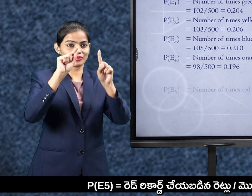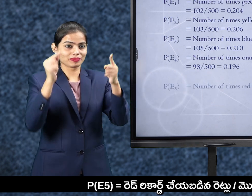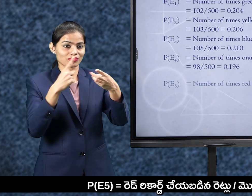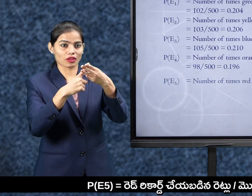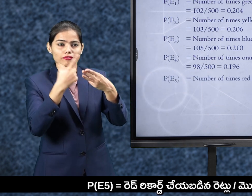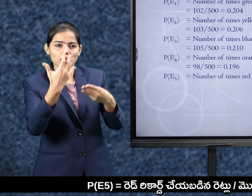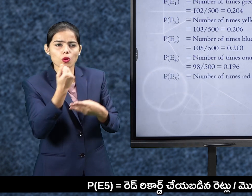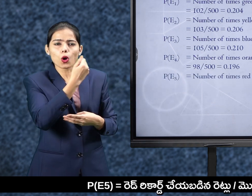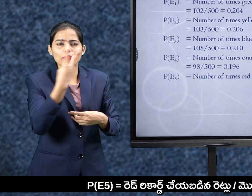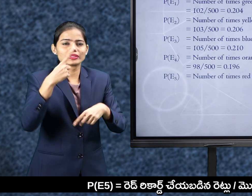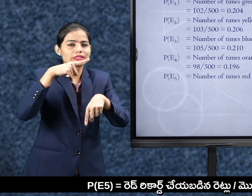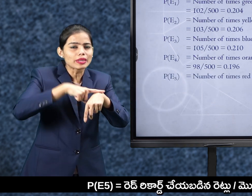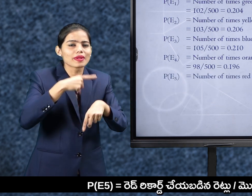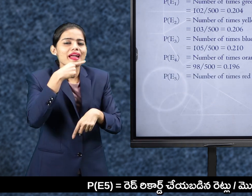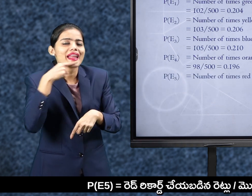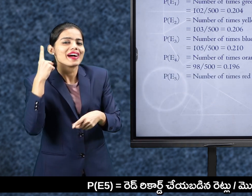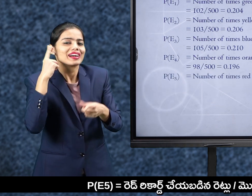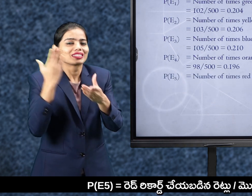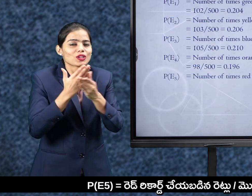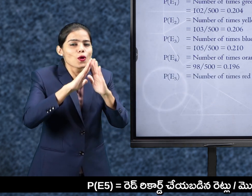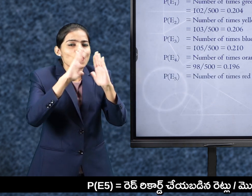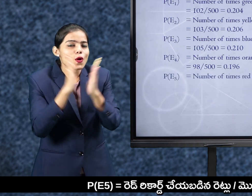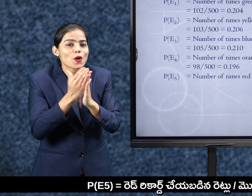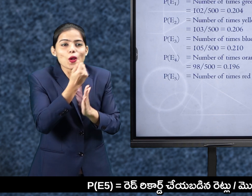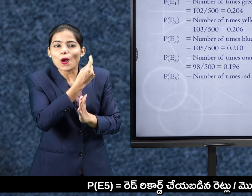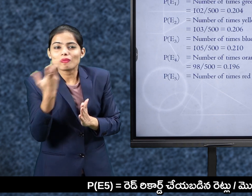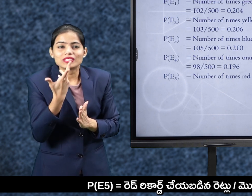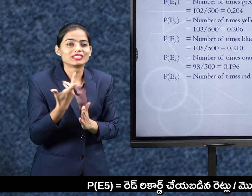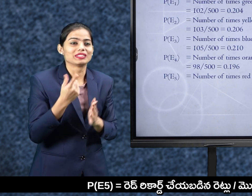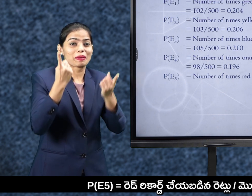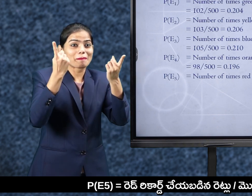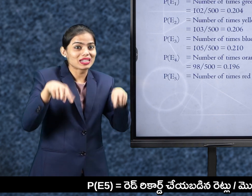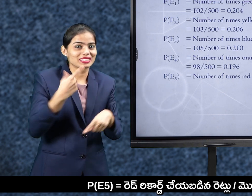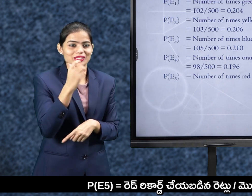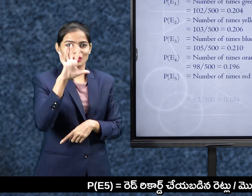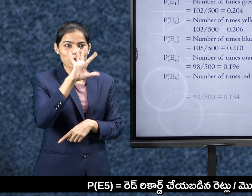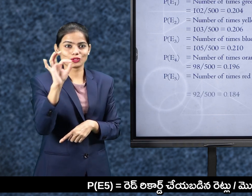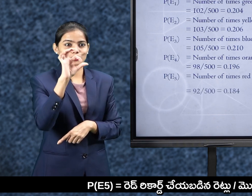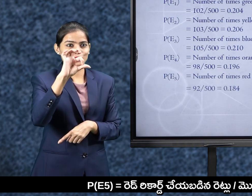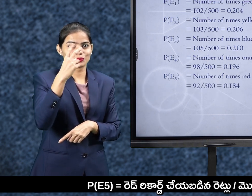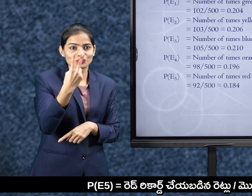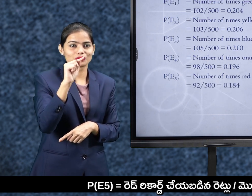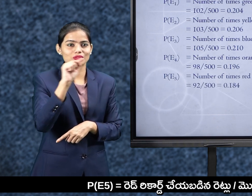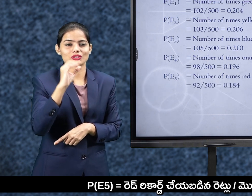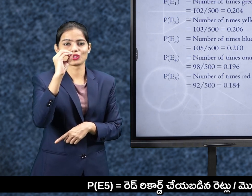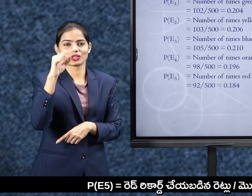PE5 రెడ్ రికార్డ్ చేయబడిన రెట్లు బై రెడ్ రంగులో నమోదైన సమయాల సంఖ్య బై మొత్తం స్పిన్స్ సంఖ్య